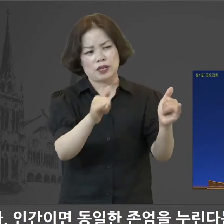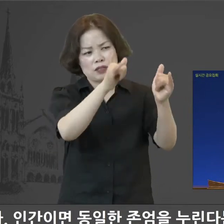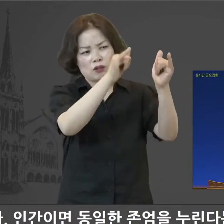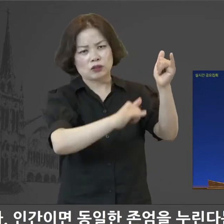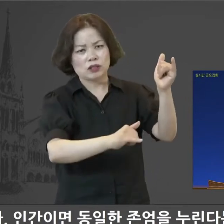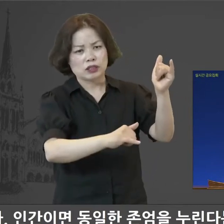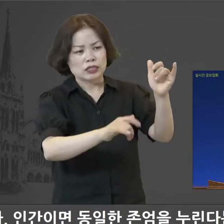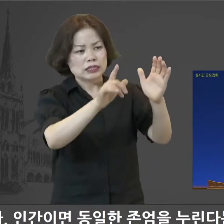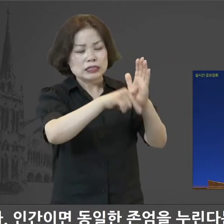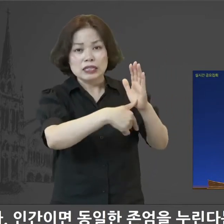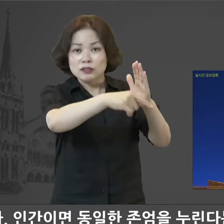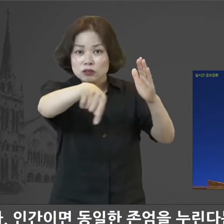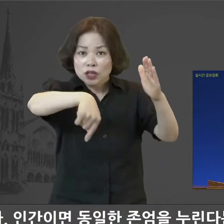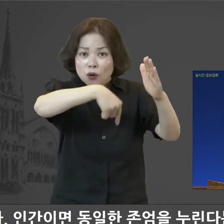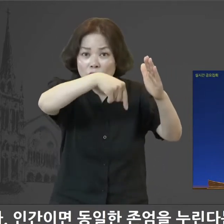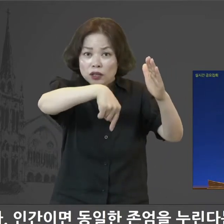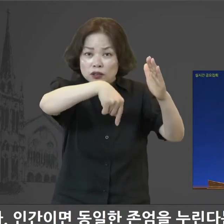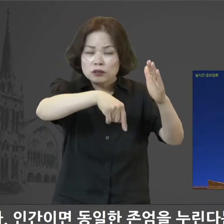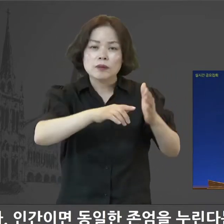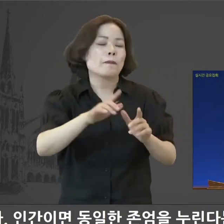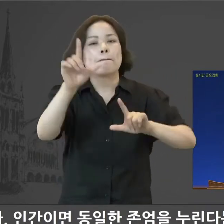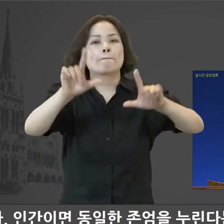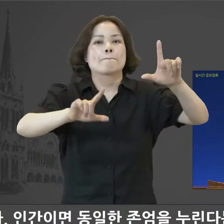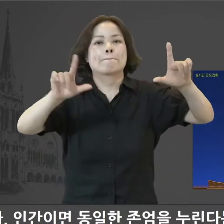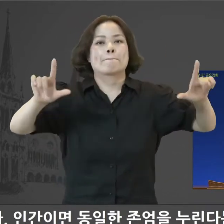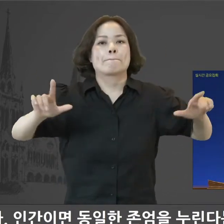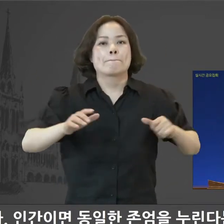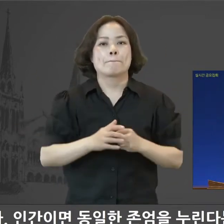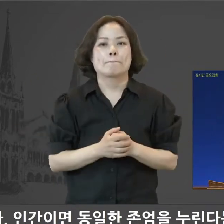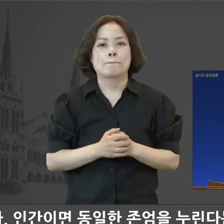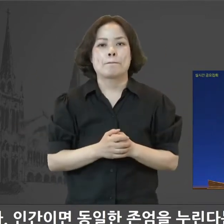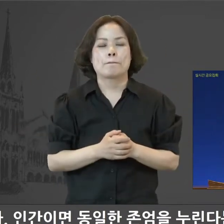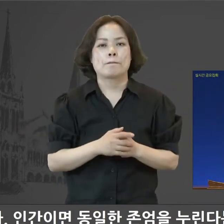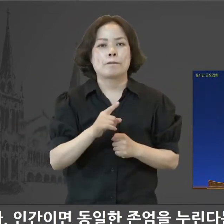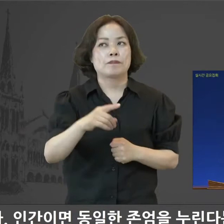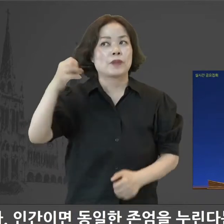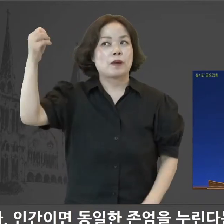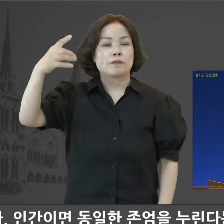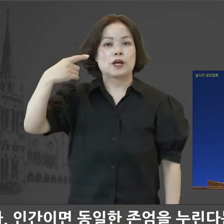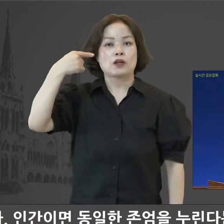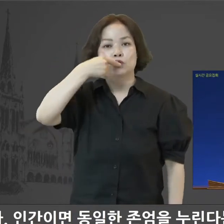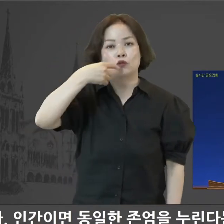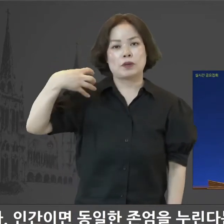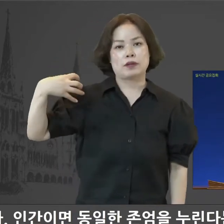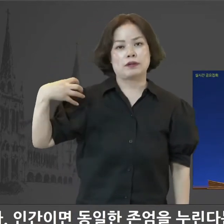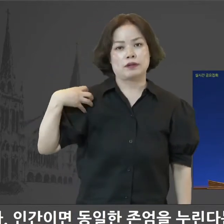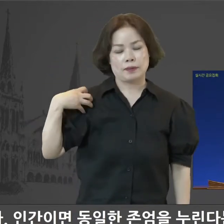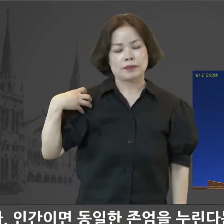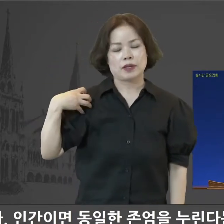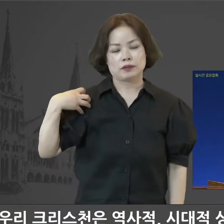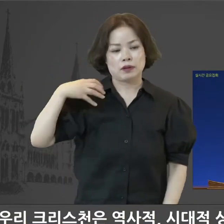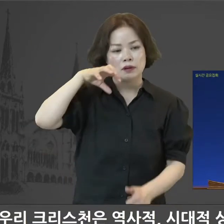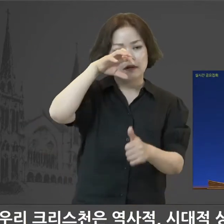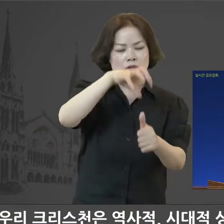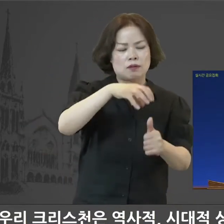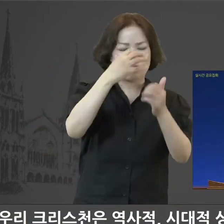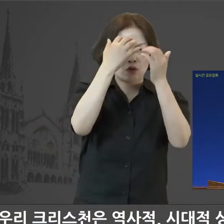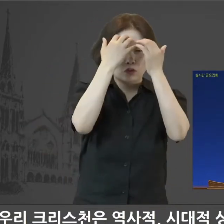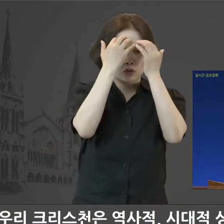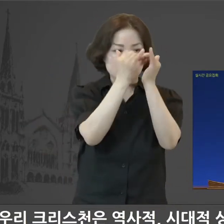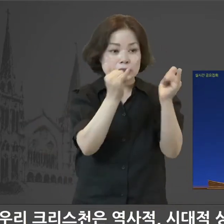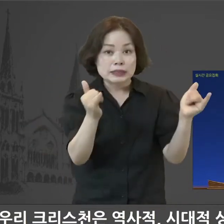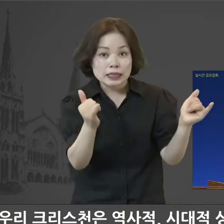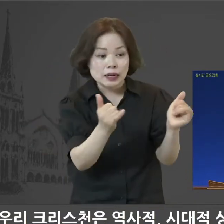상황, 시대적 상황에서 바로 그런 빛과 소금의 역할을 해서 억압받고 고통받는